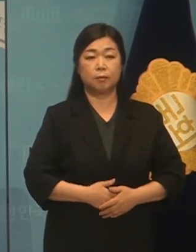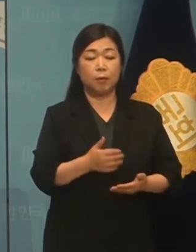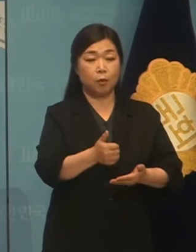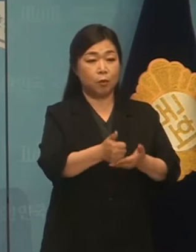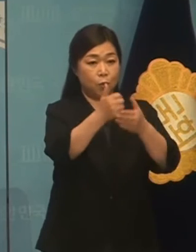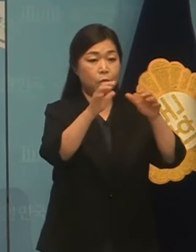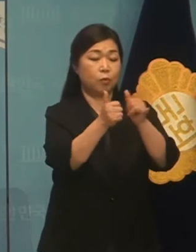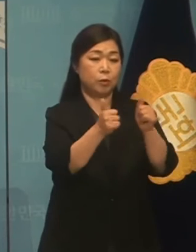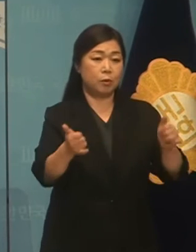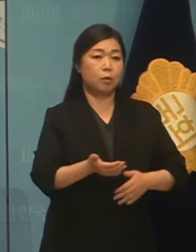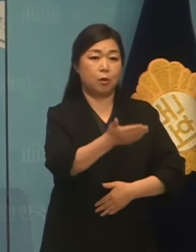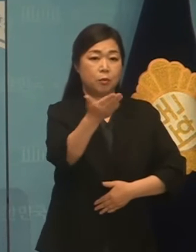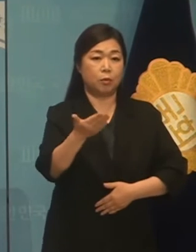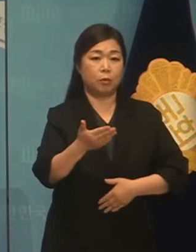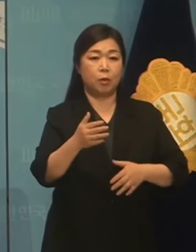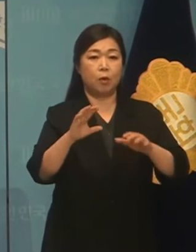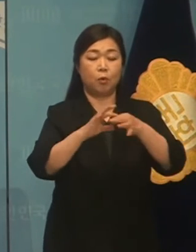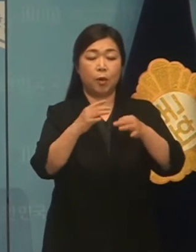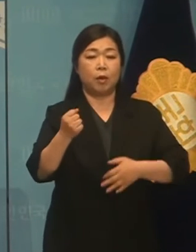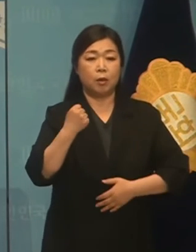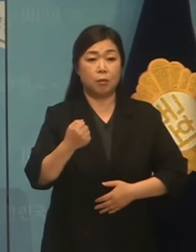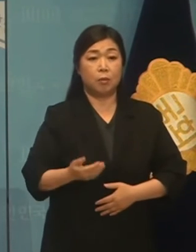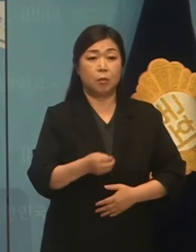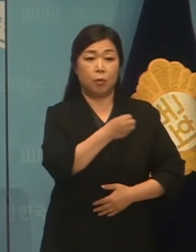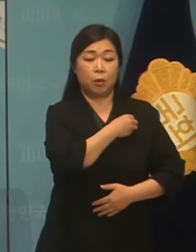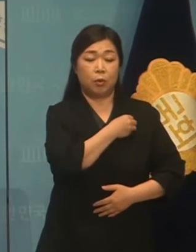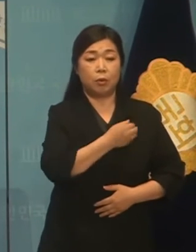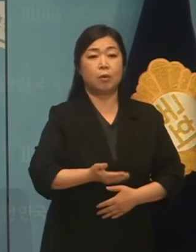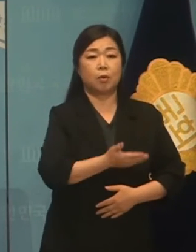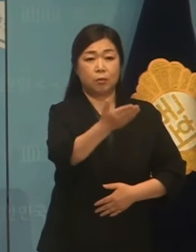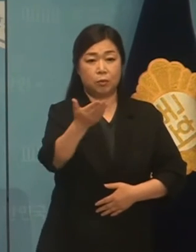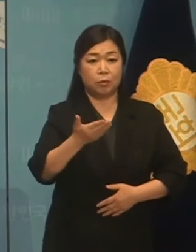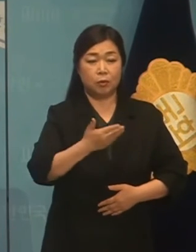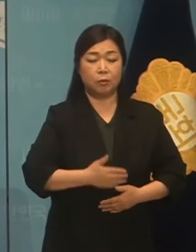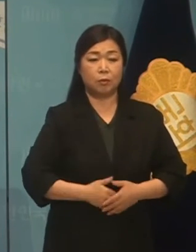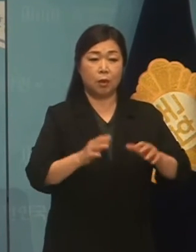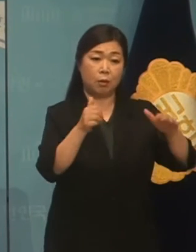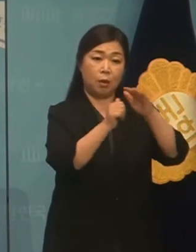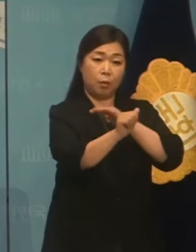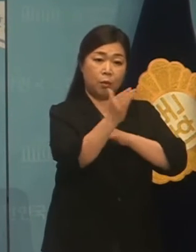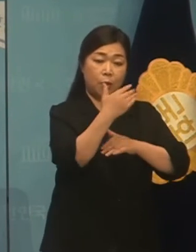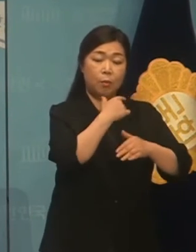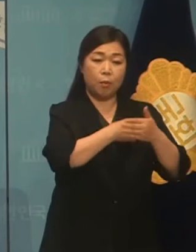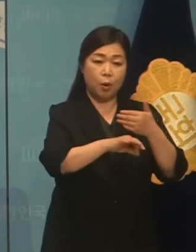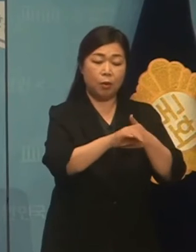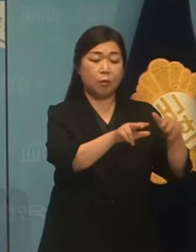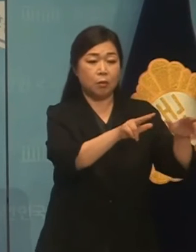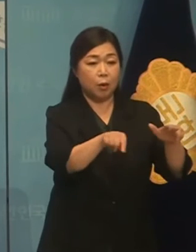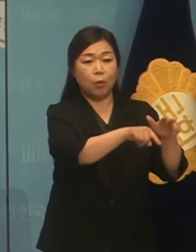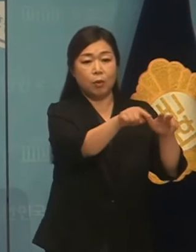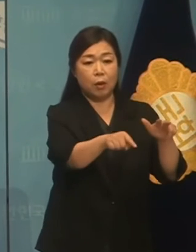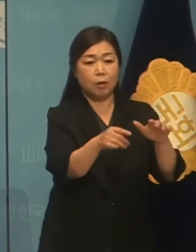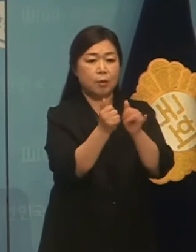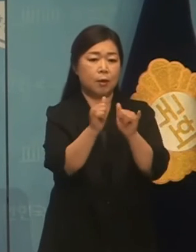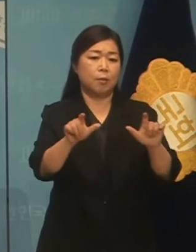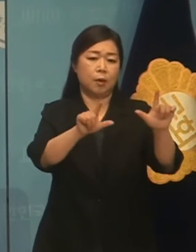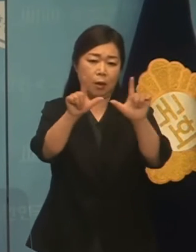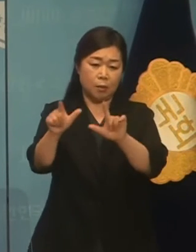존경하는 국민 여러분, 당원 동지 여러분, 당대표가 되면 저는 현장과